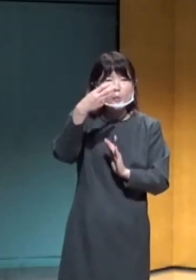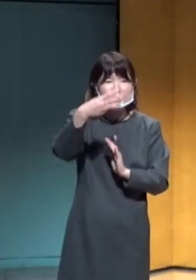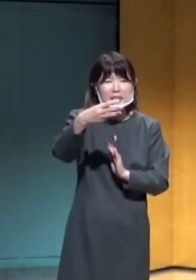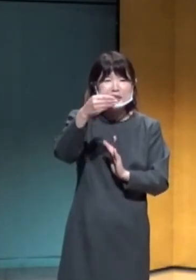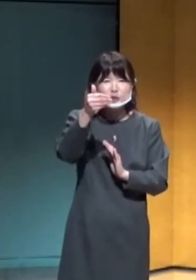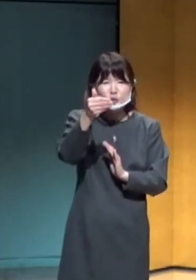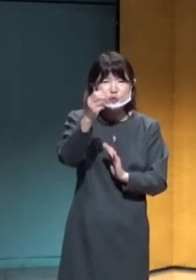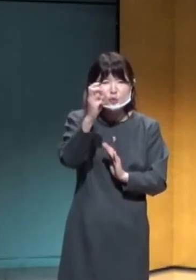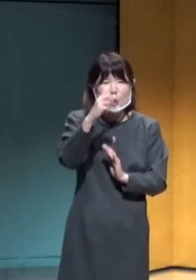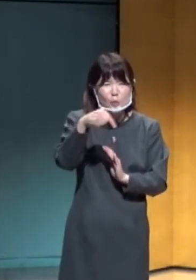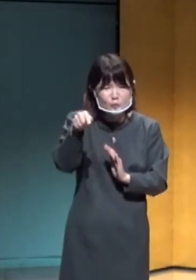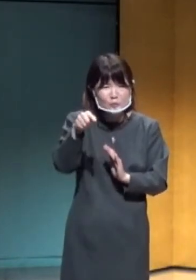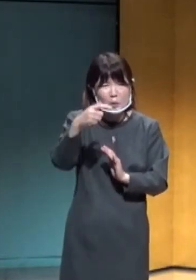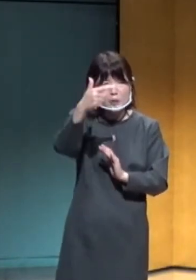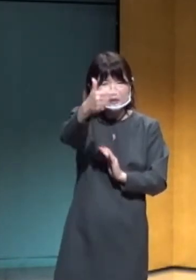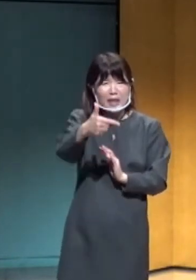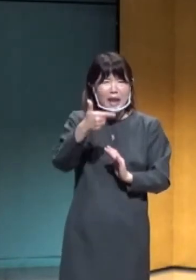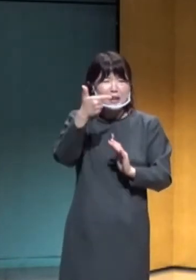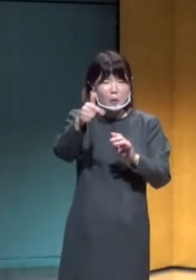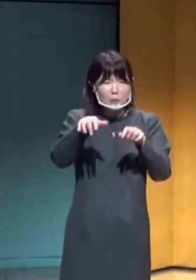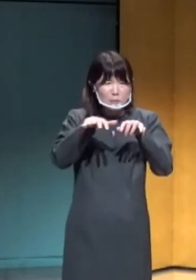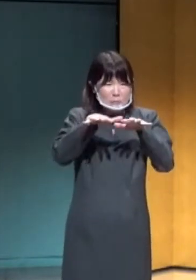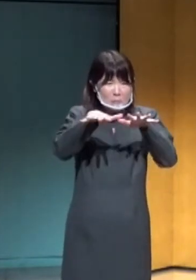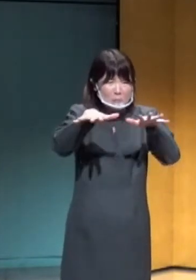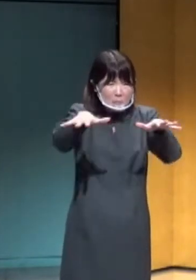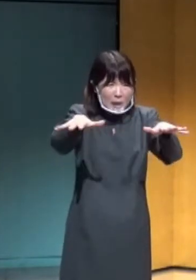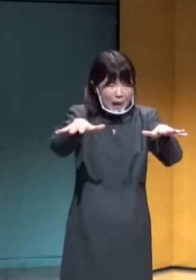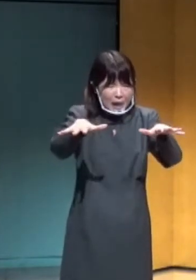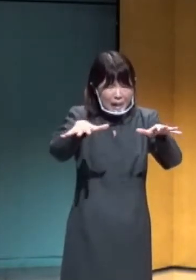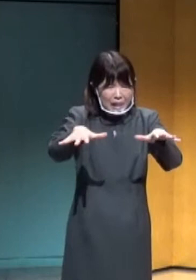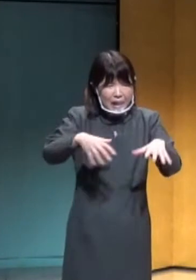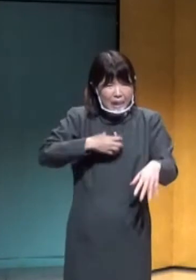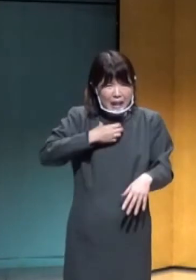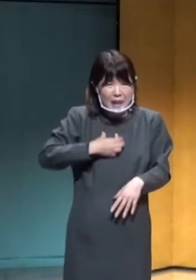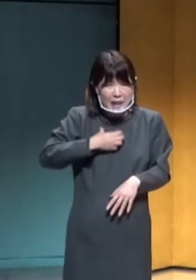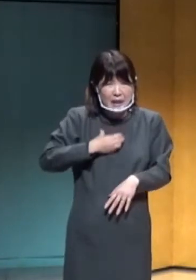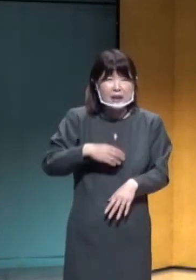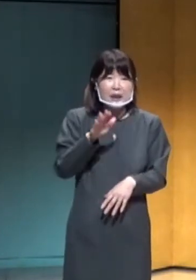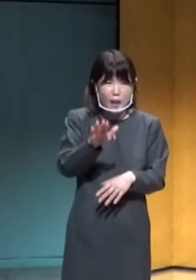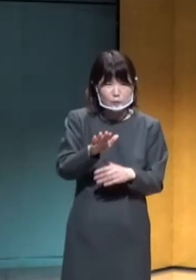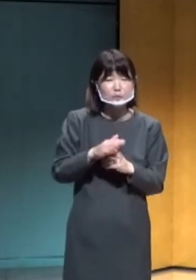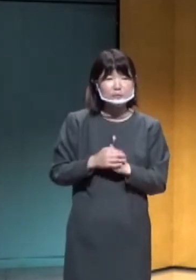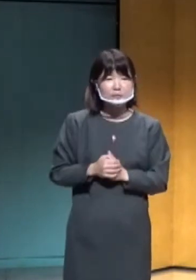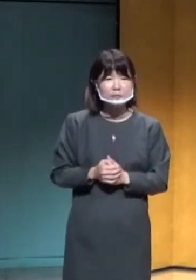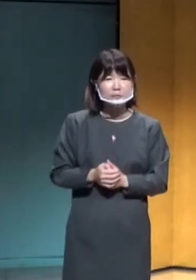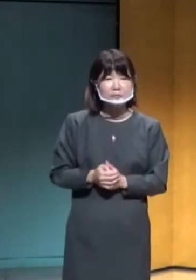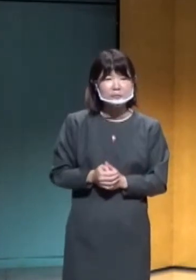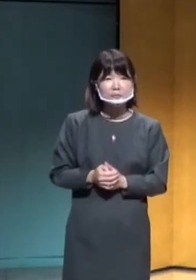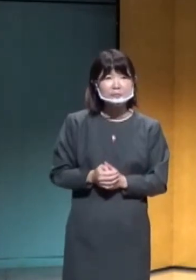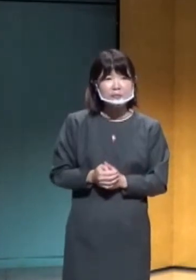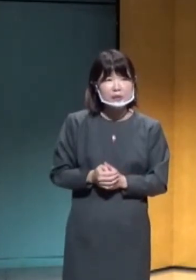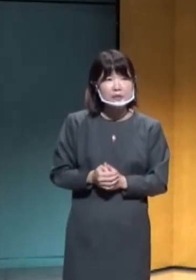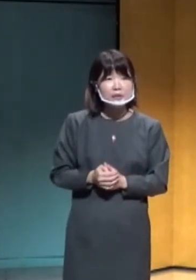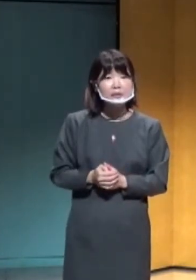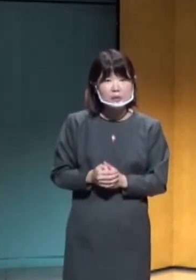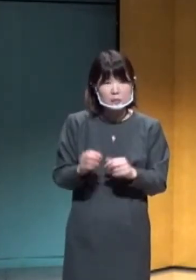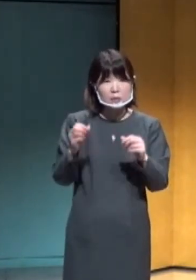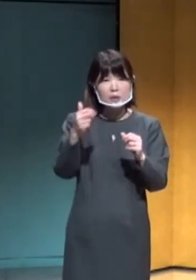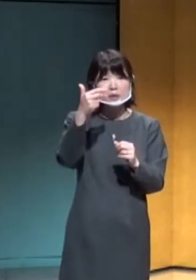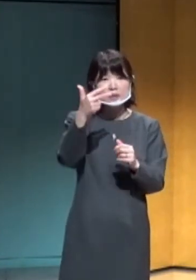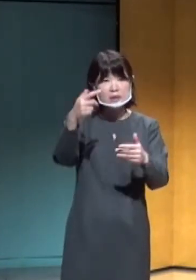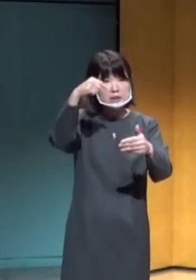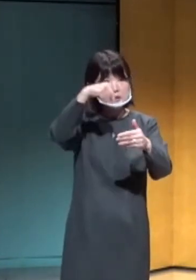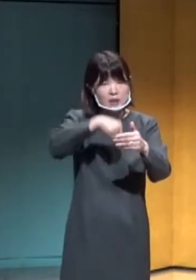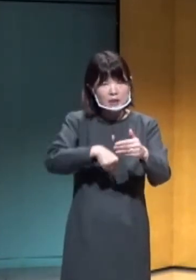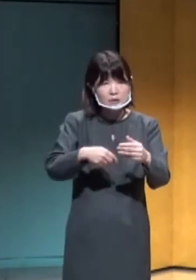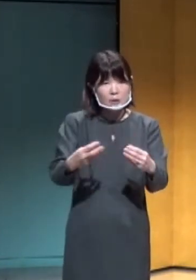の感染拡大が懸念されております。しかしながら、市内の感染者数